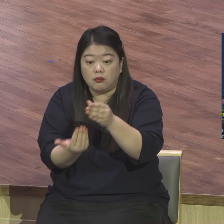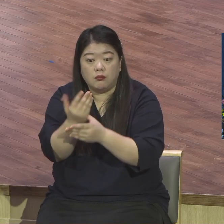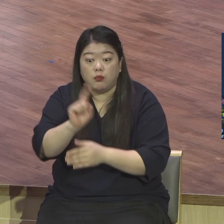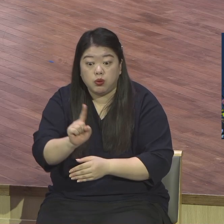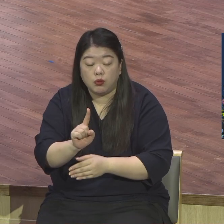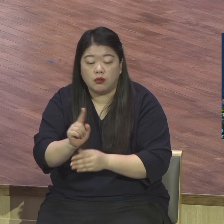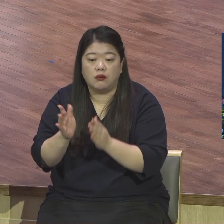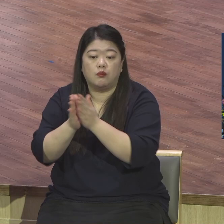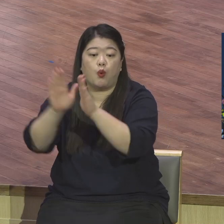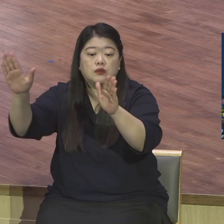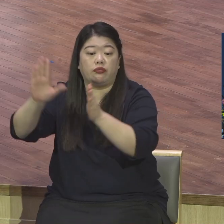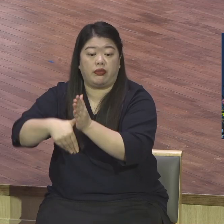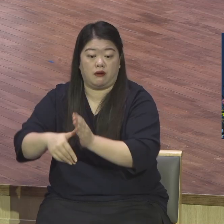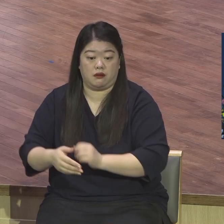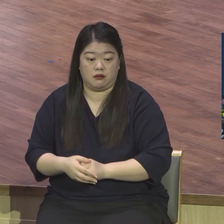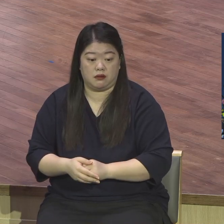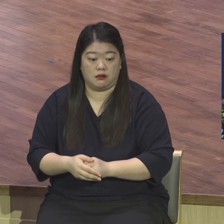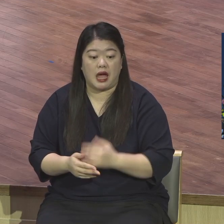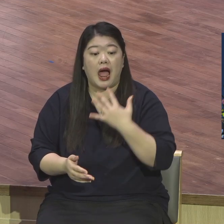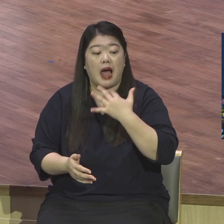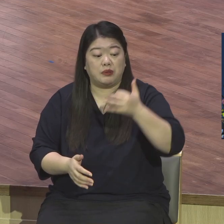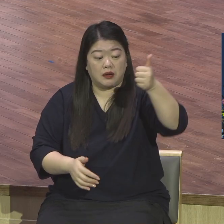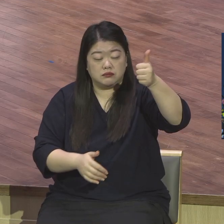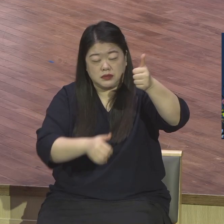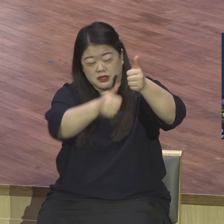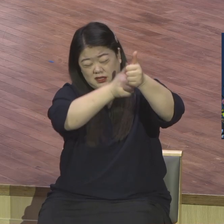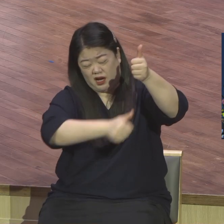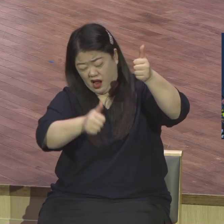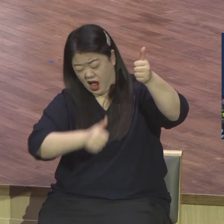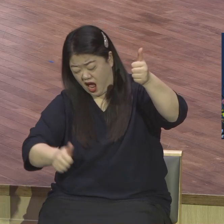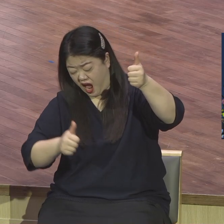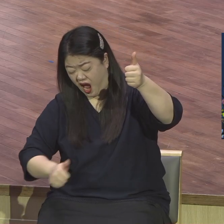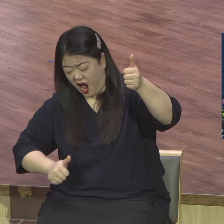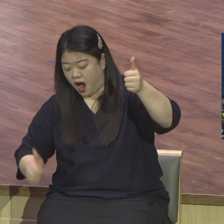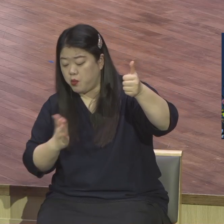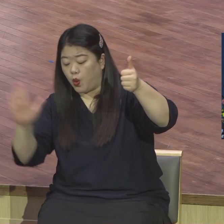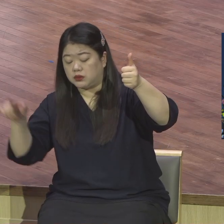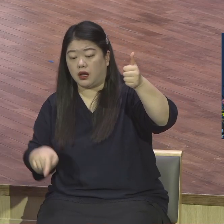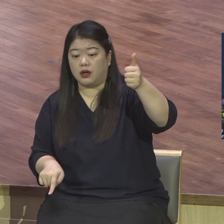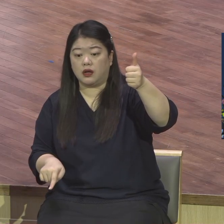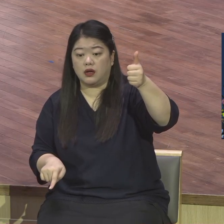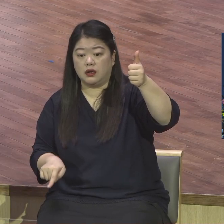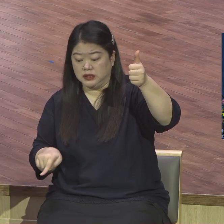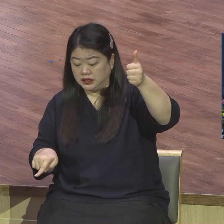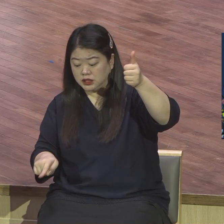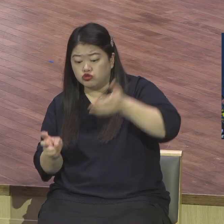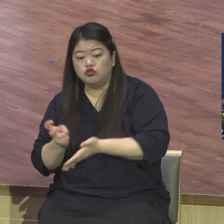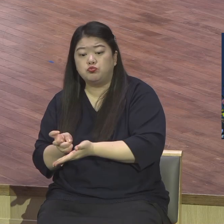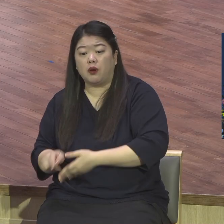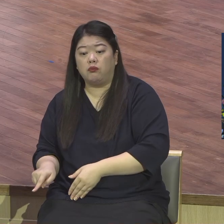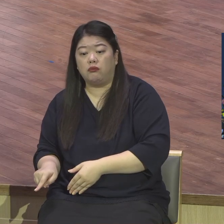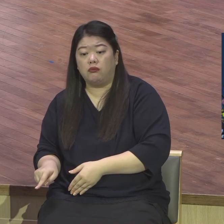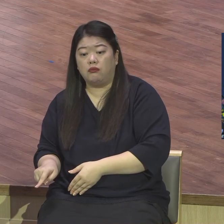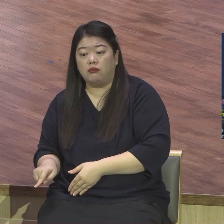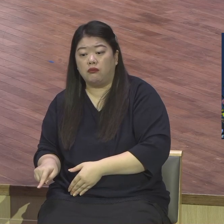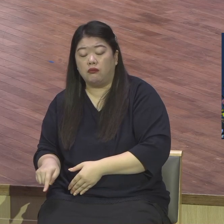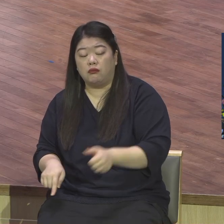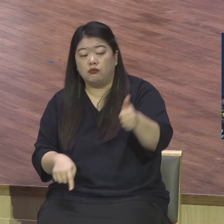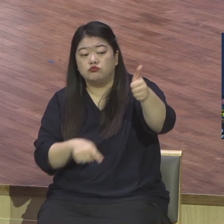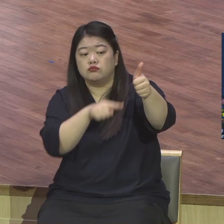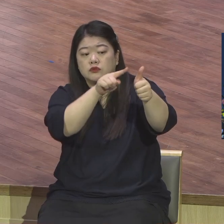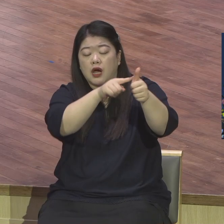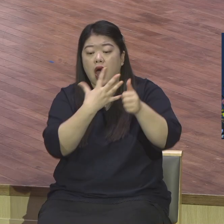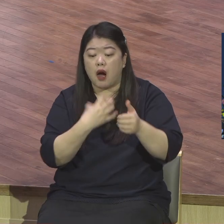창세기 15장 6절에 답이 나옵니다. 아브라함이 여호와를 믿으니 여호와께서 이를 그의 의로